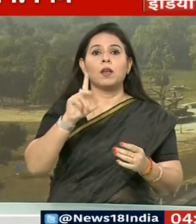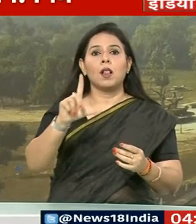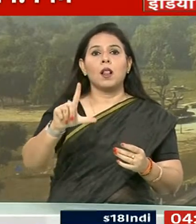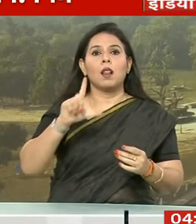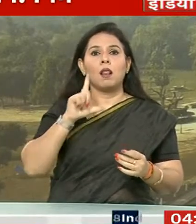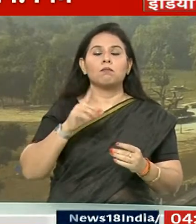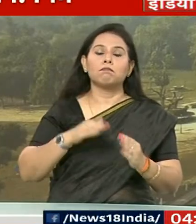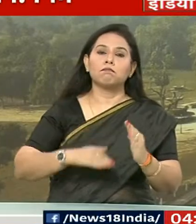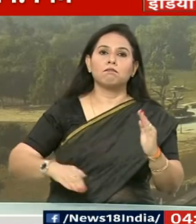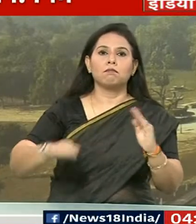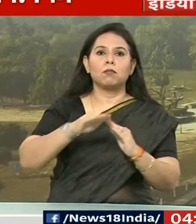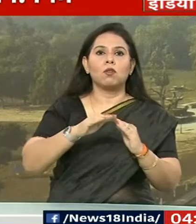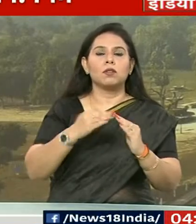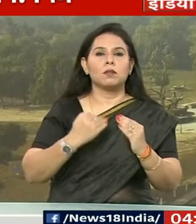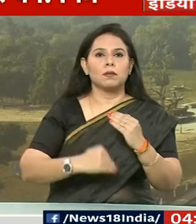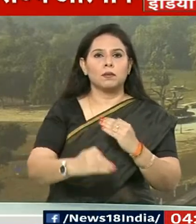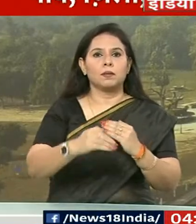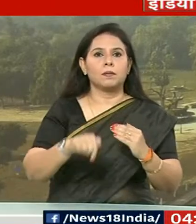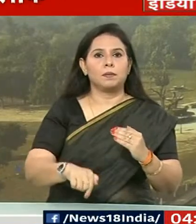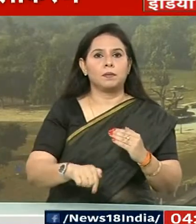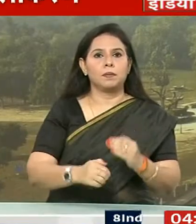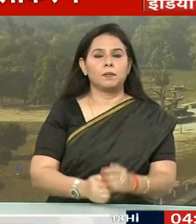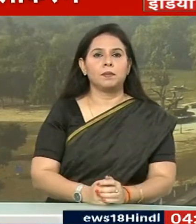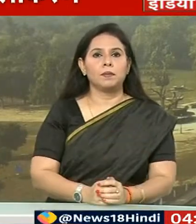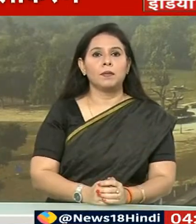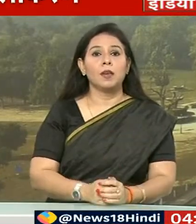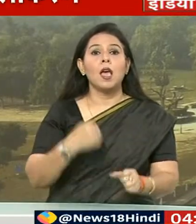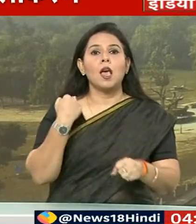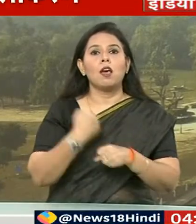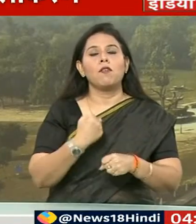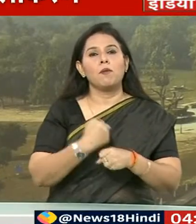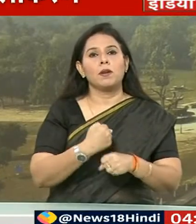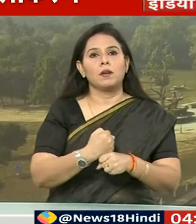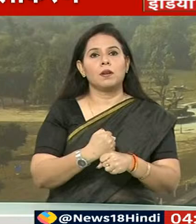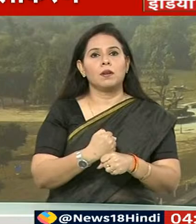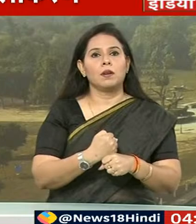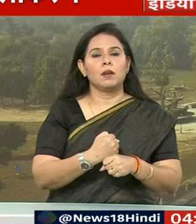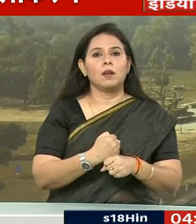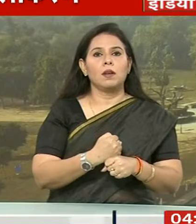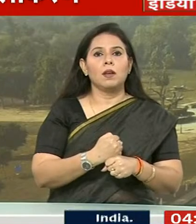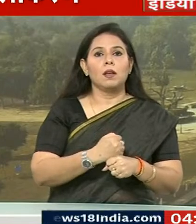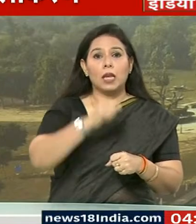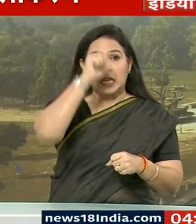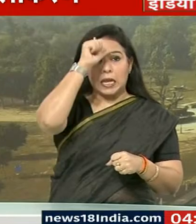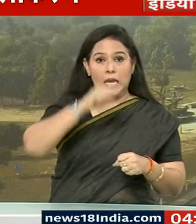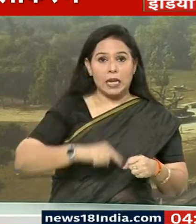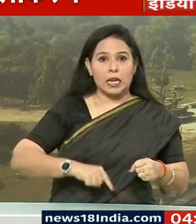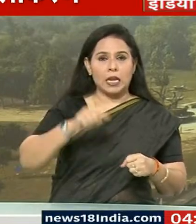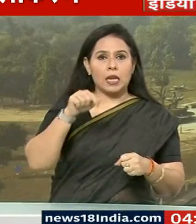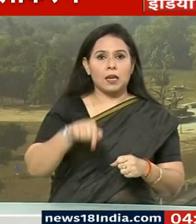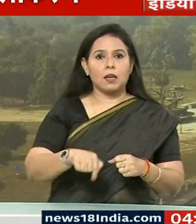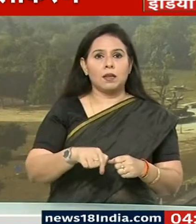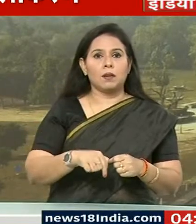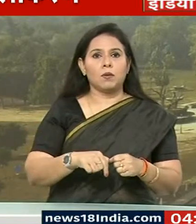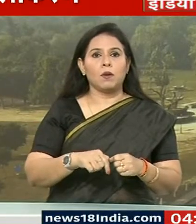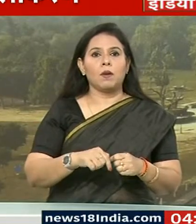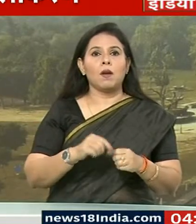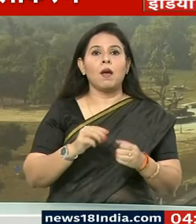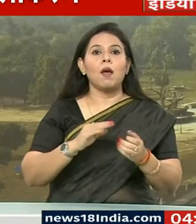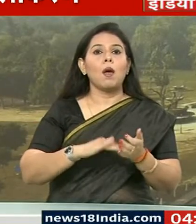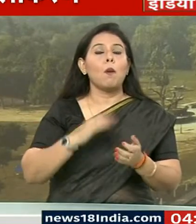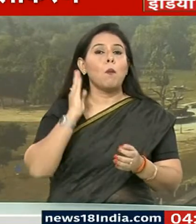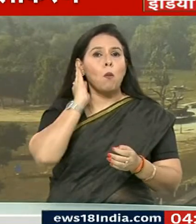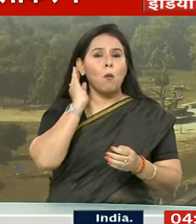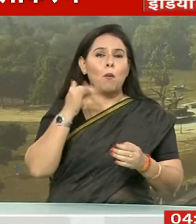3 लाख को पार कर रही है. सरकार ने भारत में ही